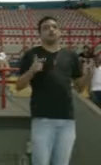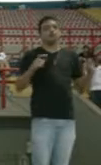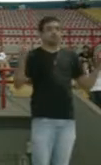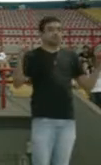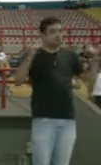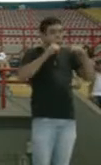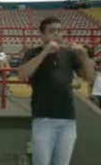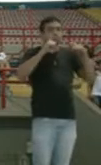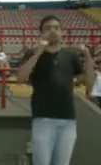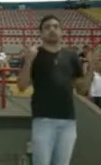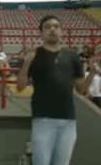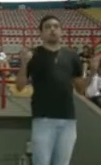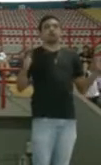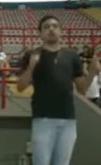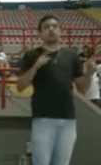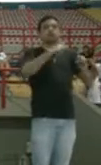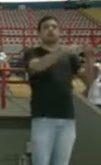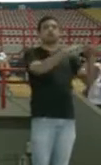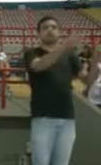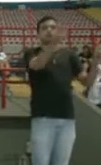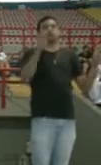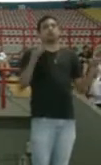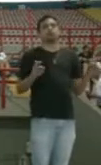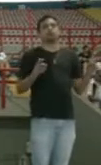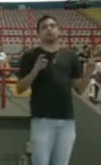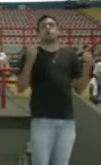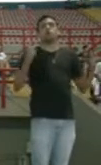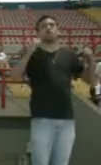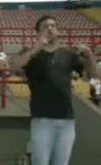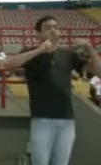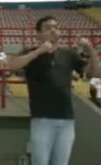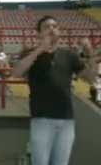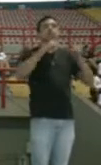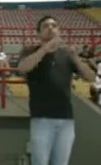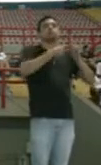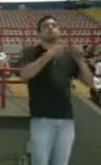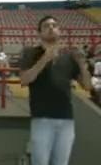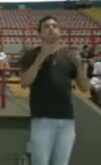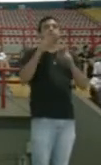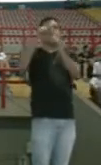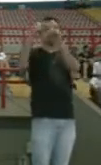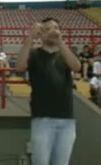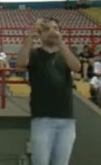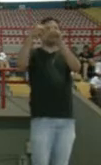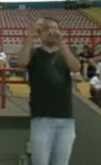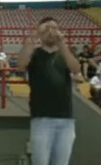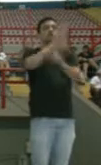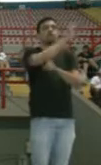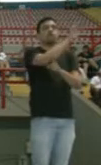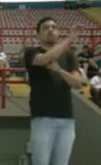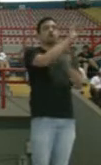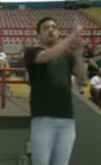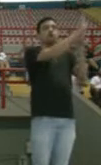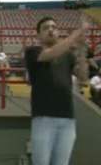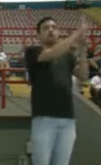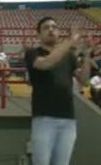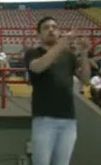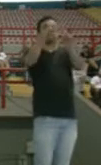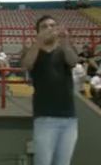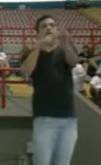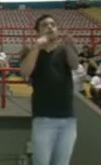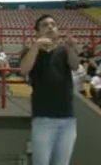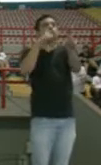Quando não há contato, não há embuchamento. Como embuchar por Bluetooth? Por Wi-Fi? Não vai